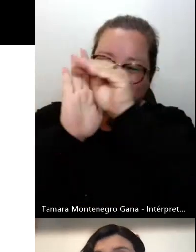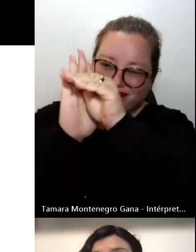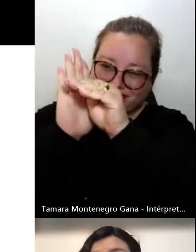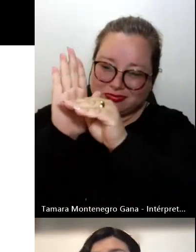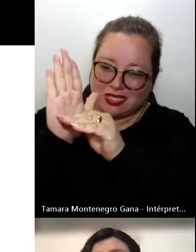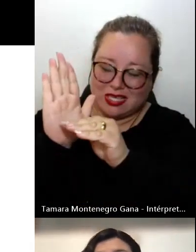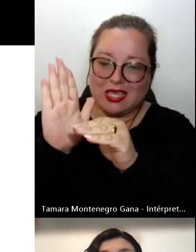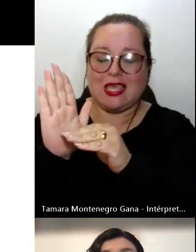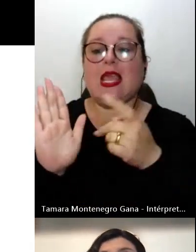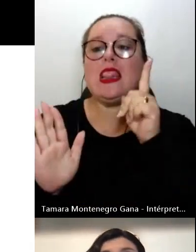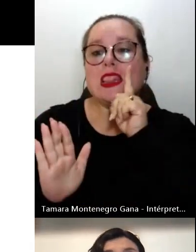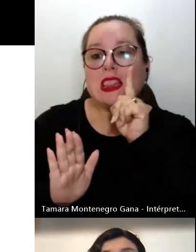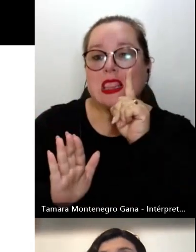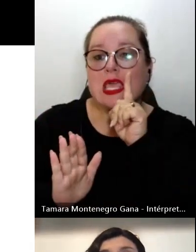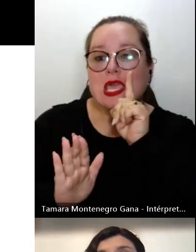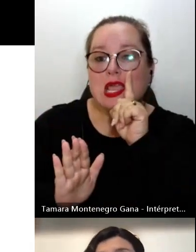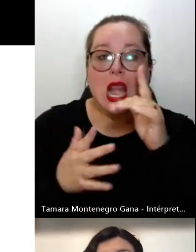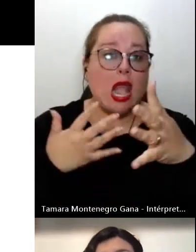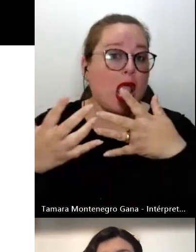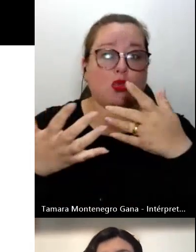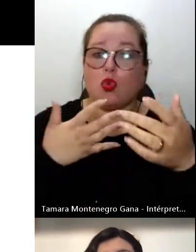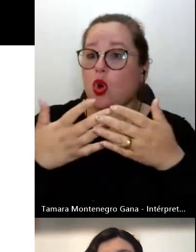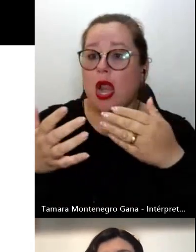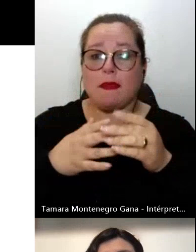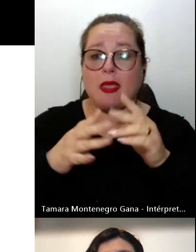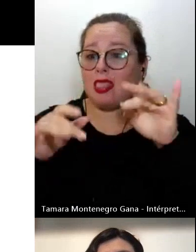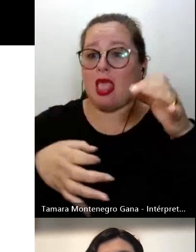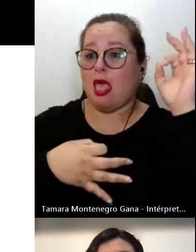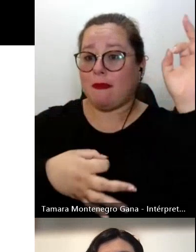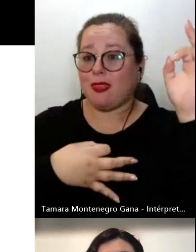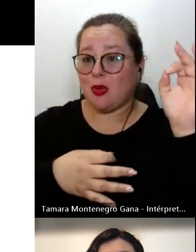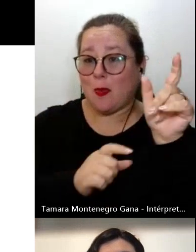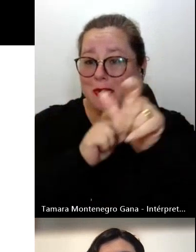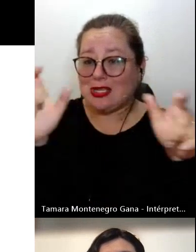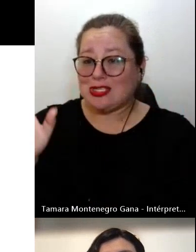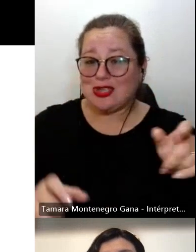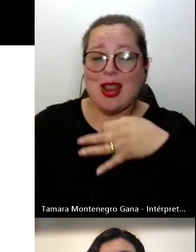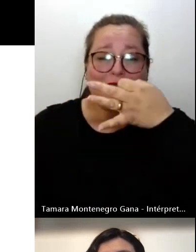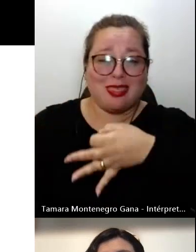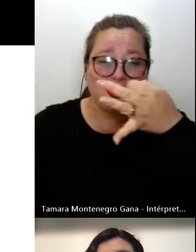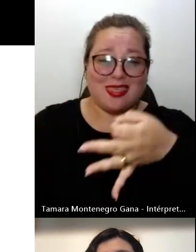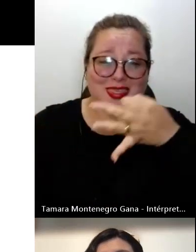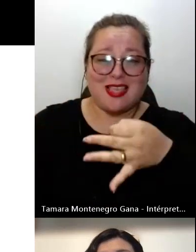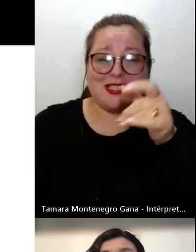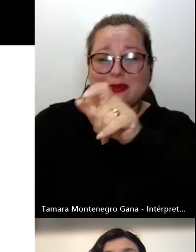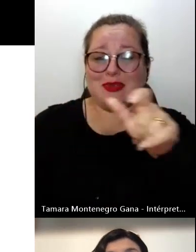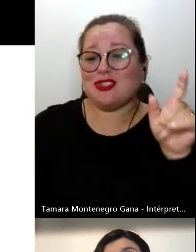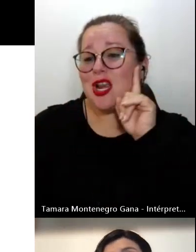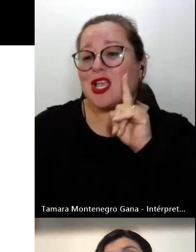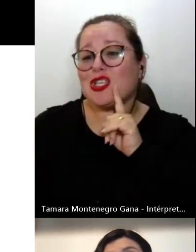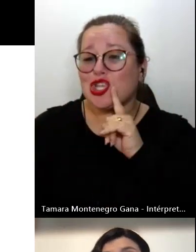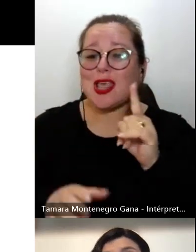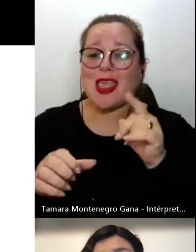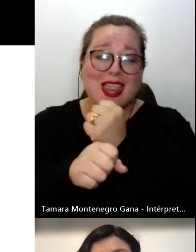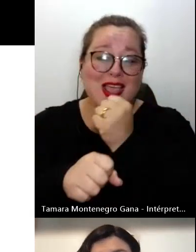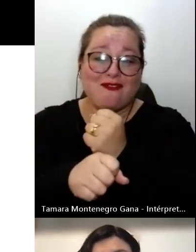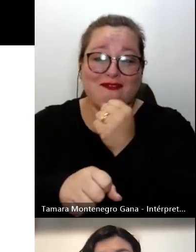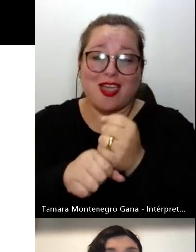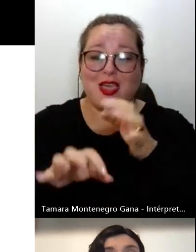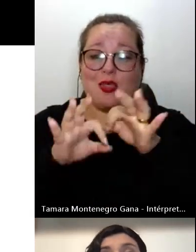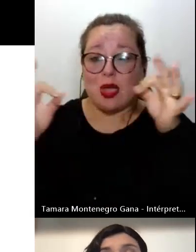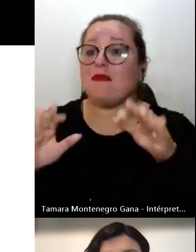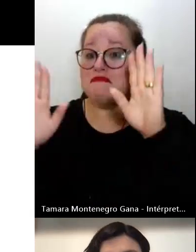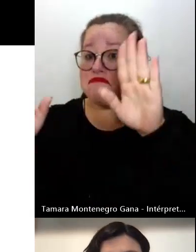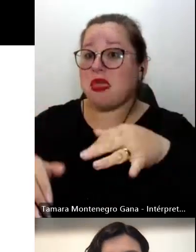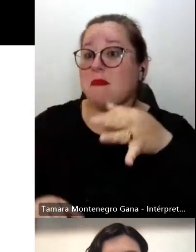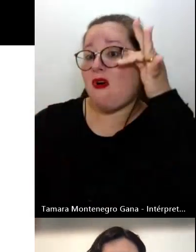aparecen naturalmente en el discurso de todas las personas sordas que trabajan en educación, que Francisca y Victoria